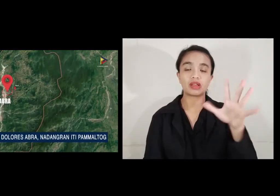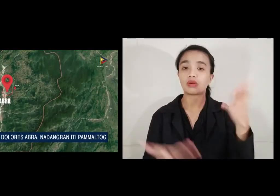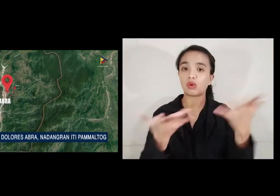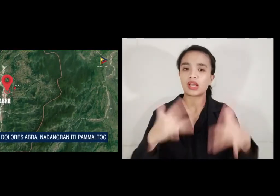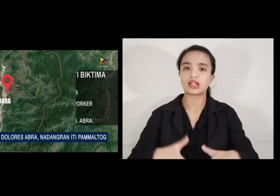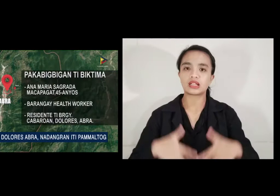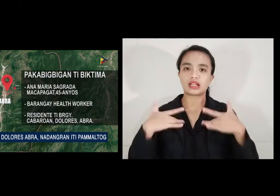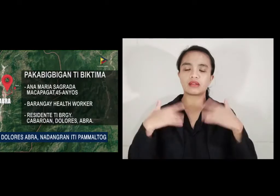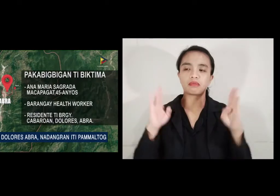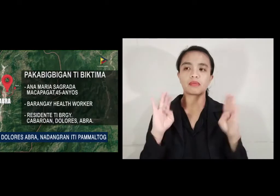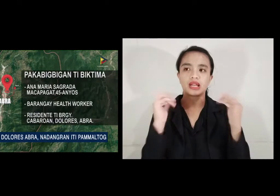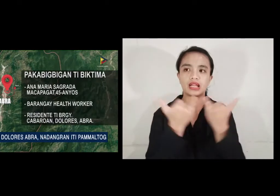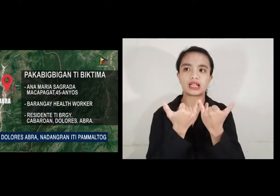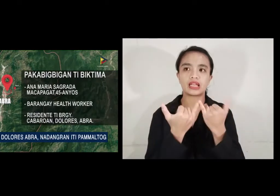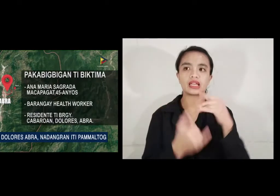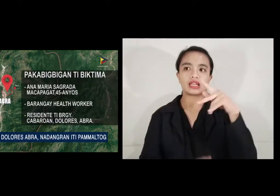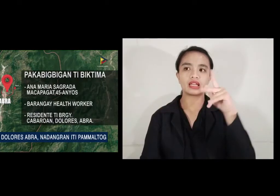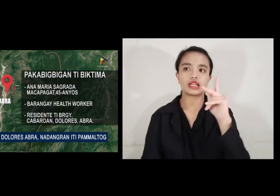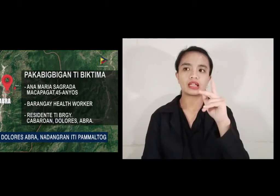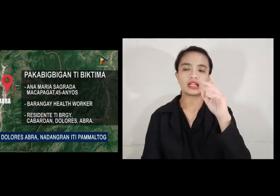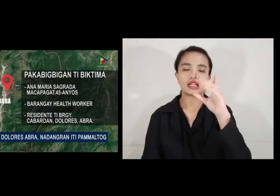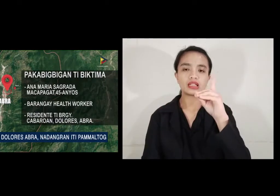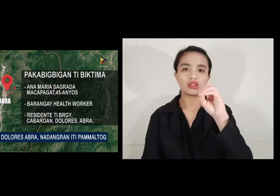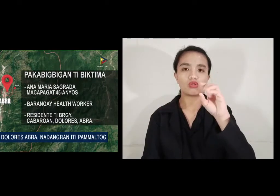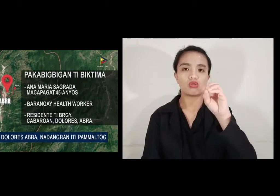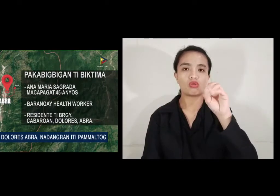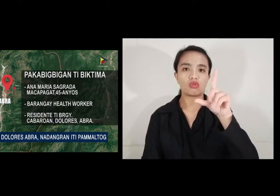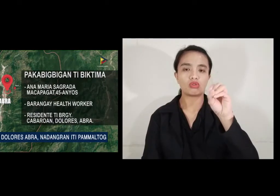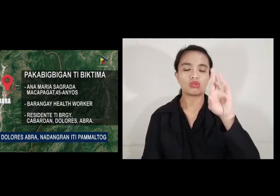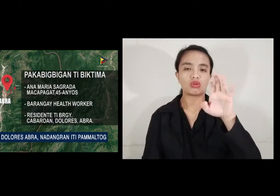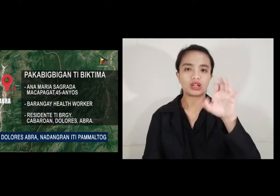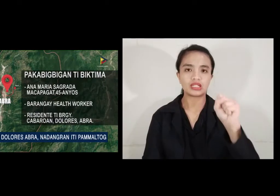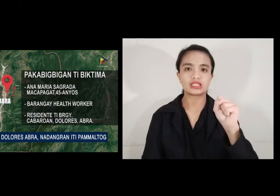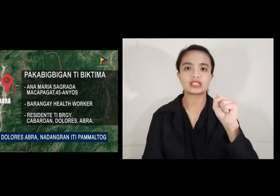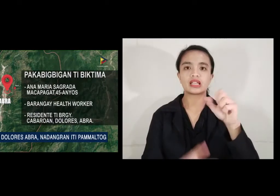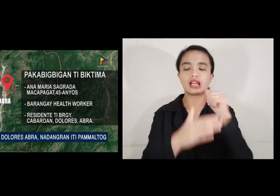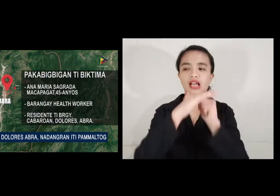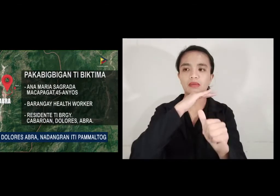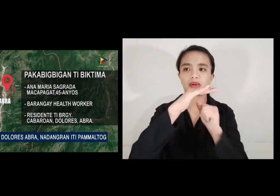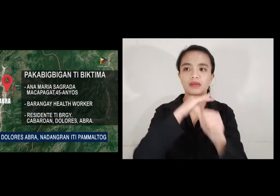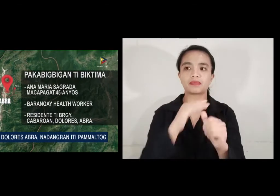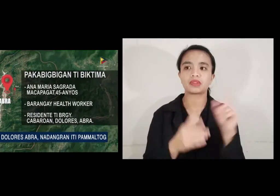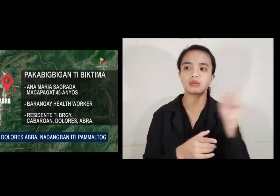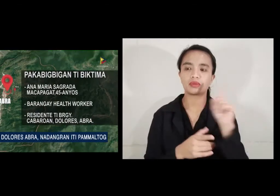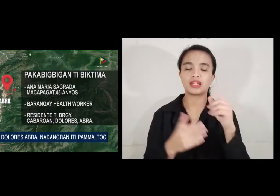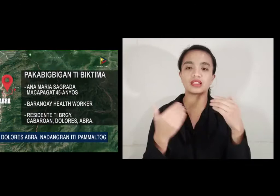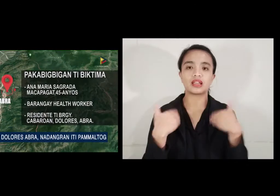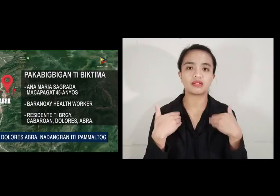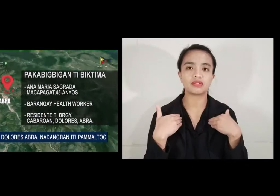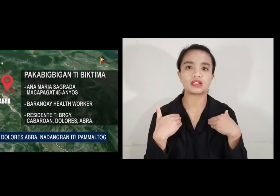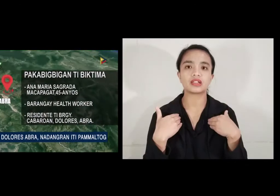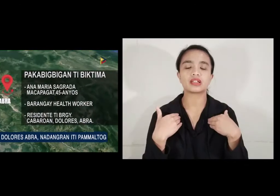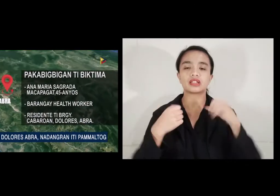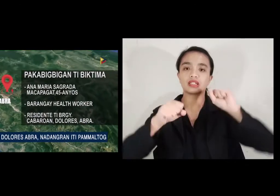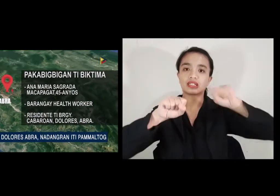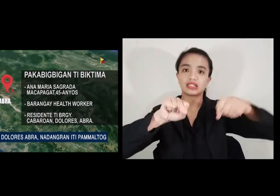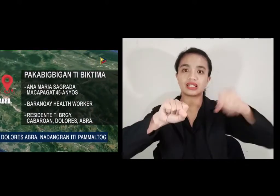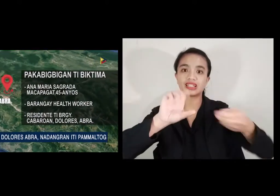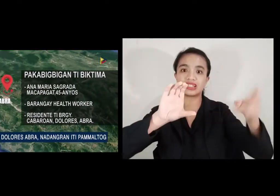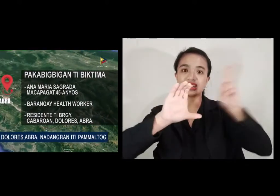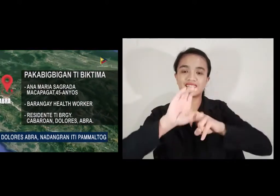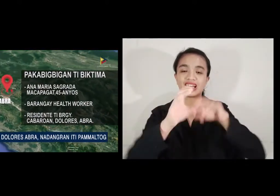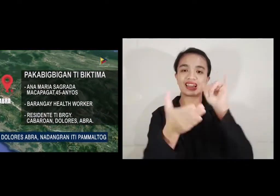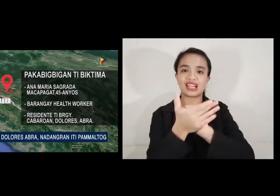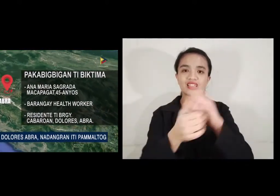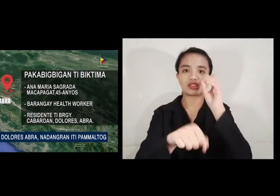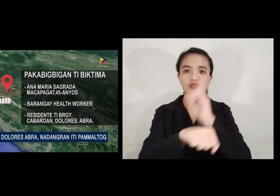years old ken residente ti barangay Kabarwan Dolores Abra. May basar iti report Paawit ti biktima nga nakalugan iti tricycle manipod iti duty